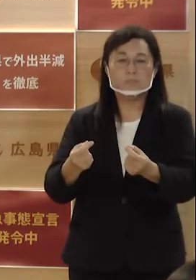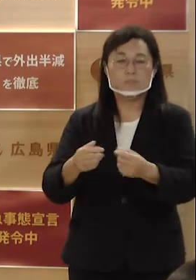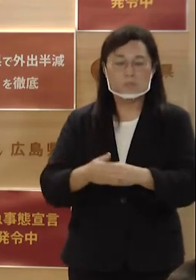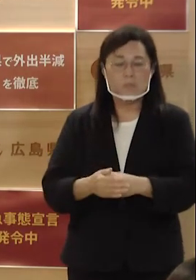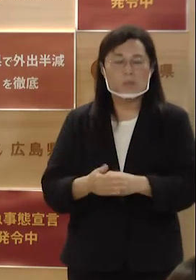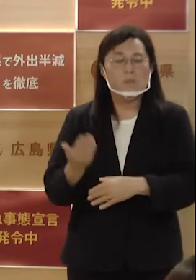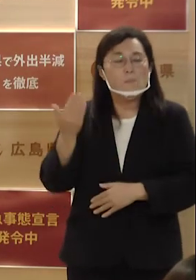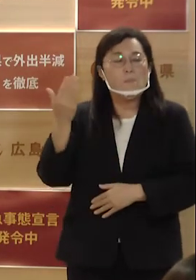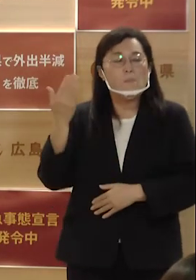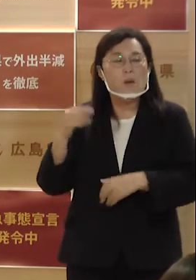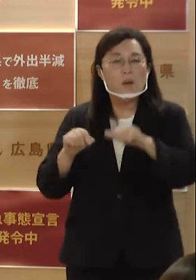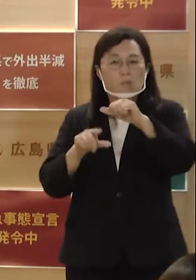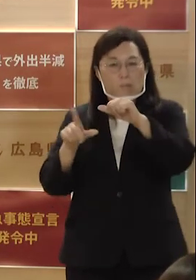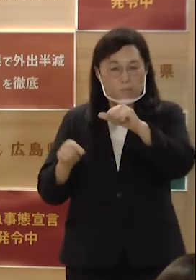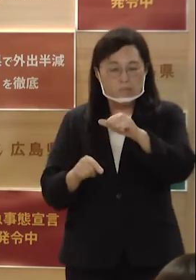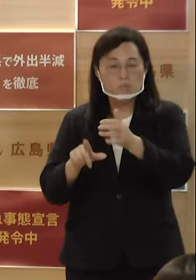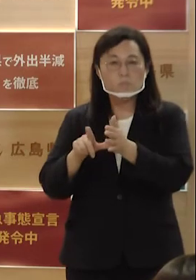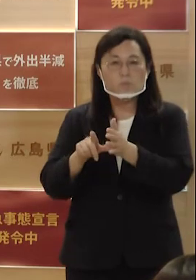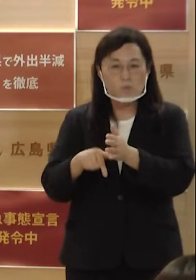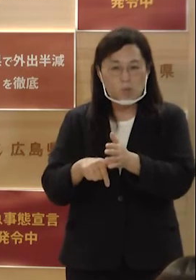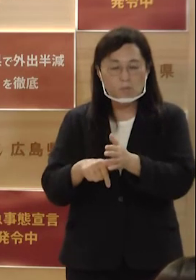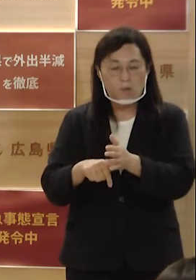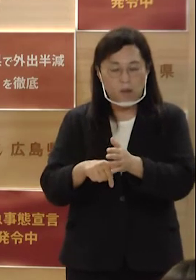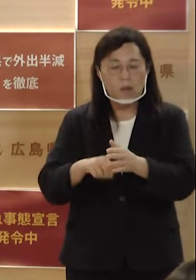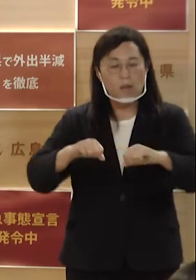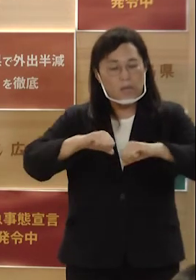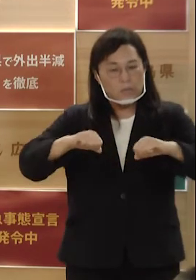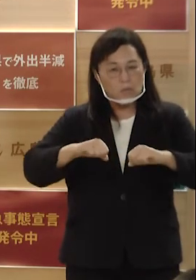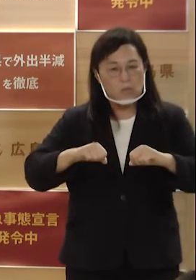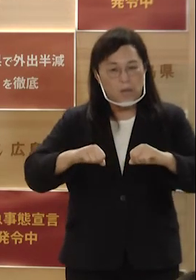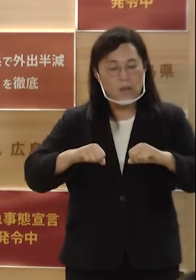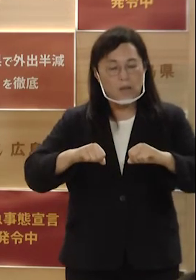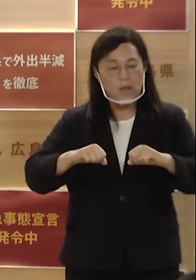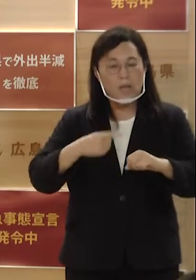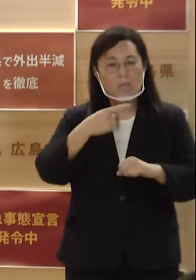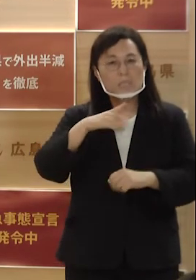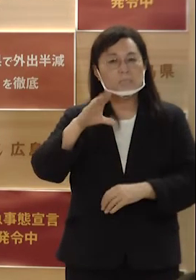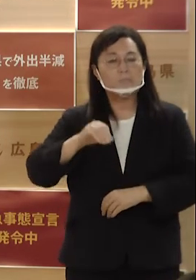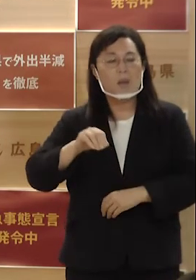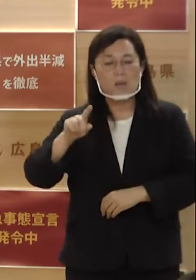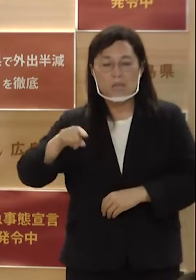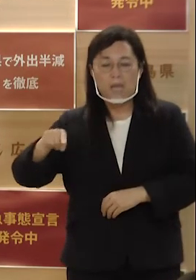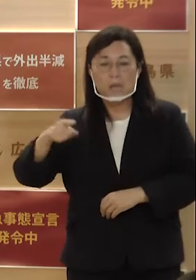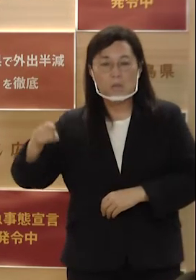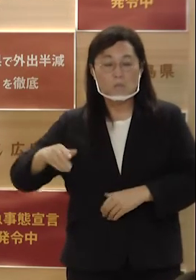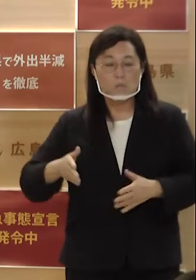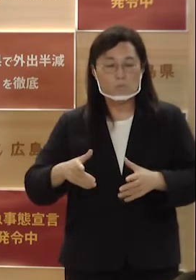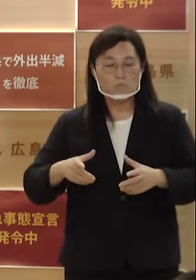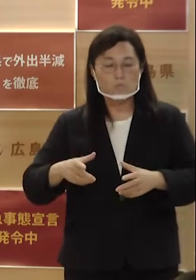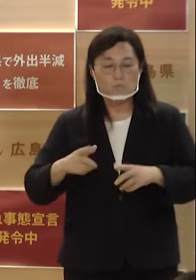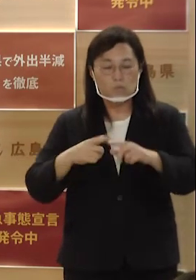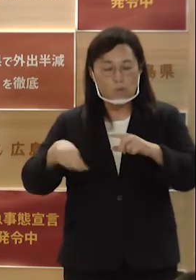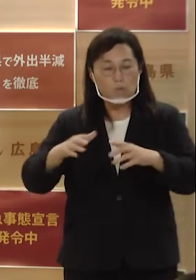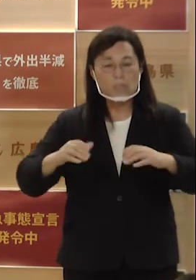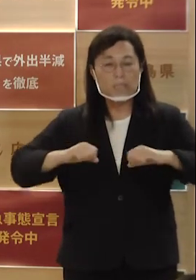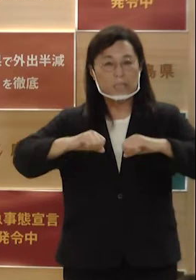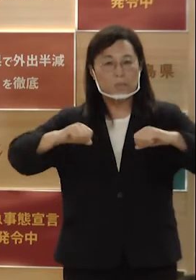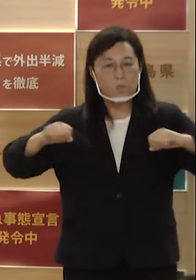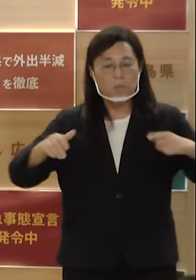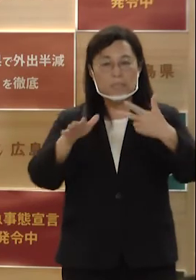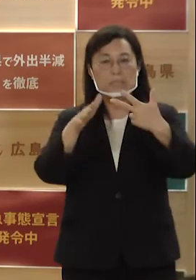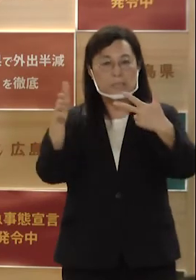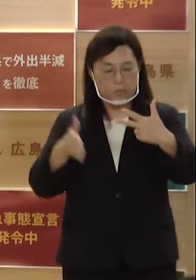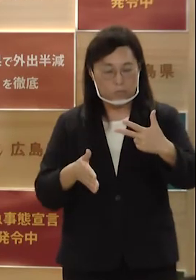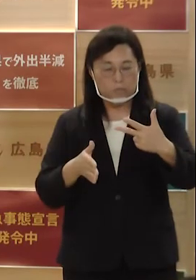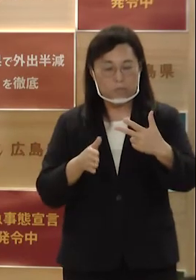える商業施設に土日の休業を要請するなどされましたが、その辺の何か新しい取り組みについては何かありますか、要請